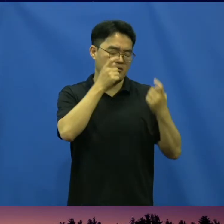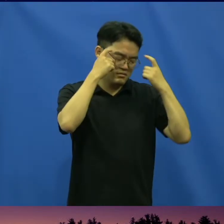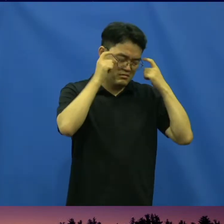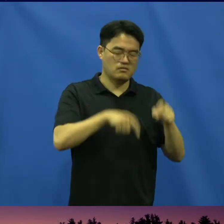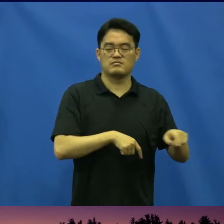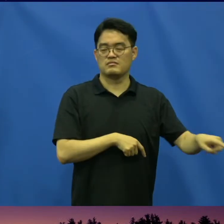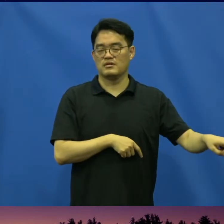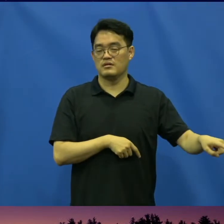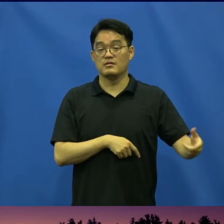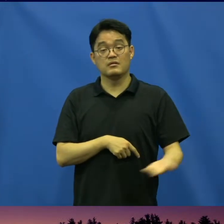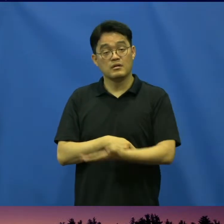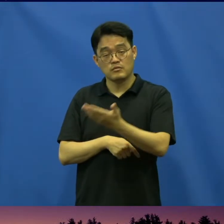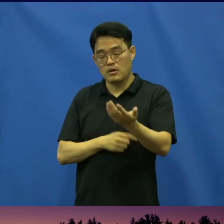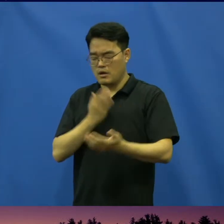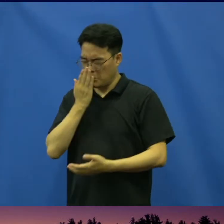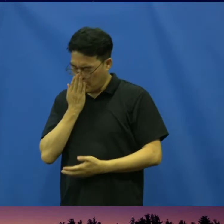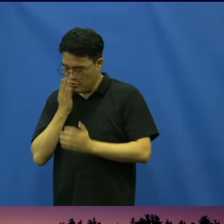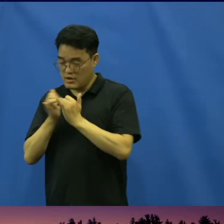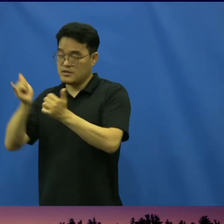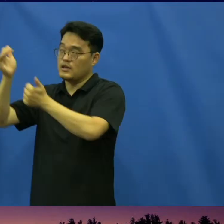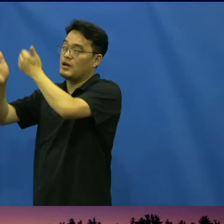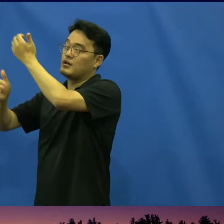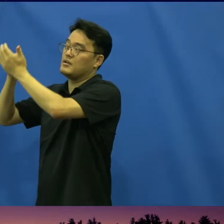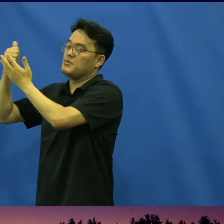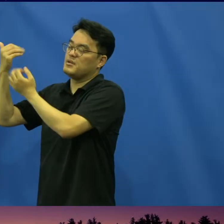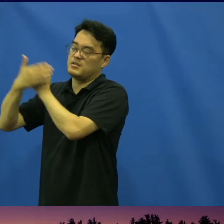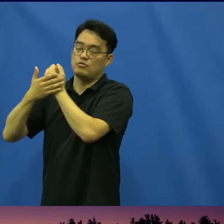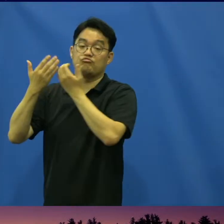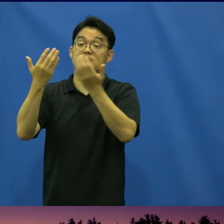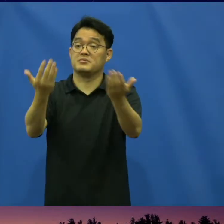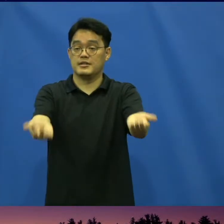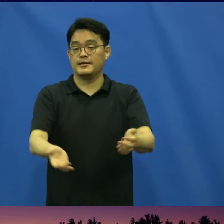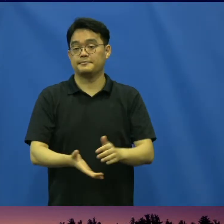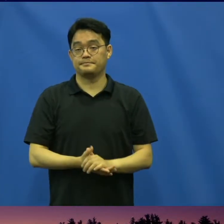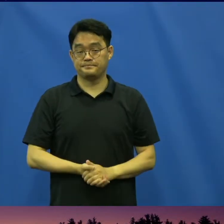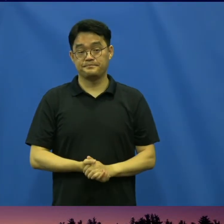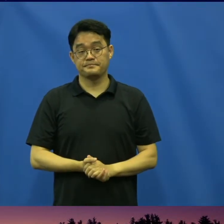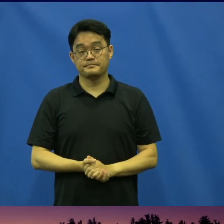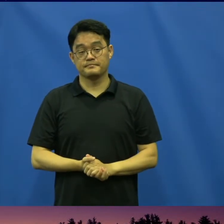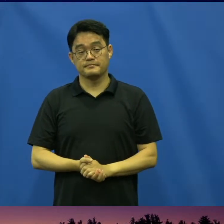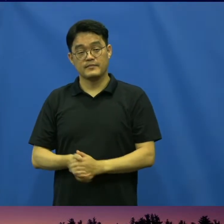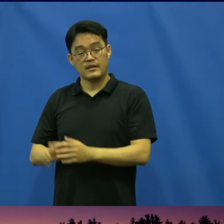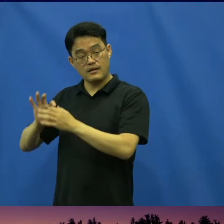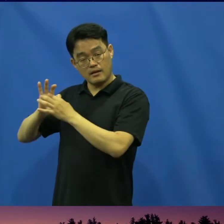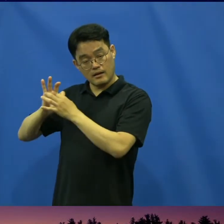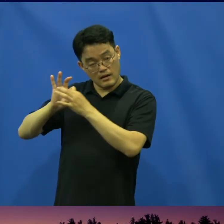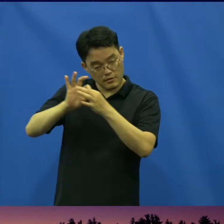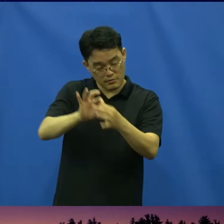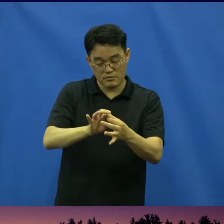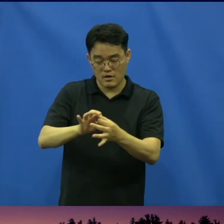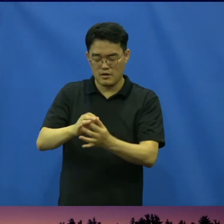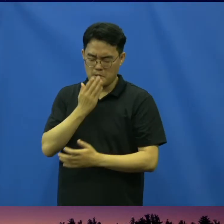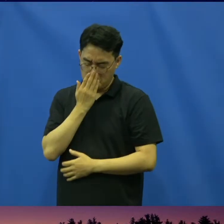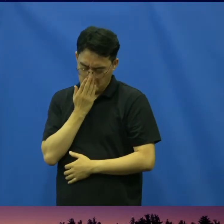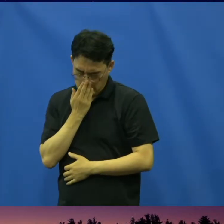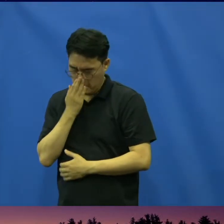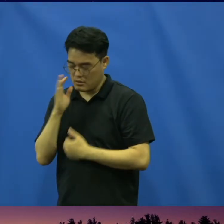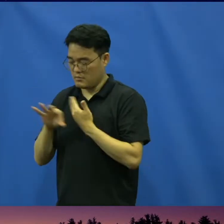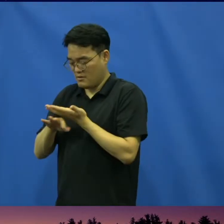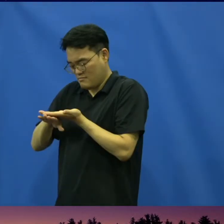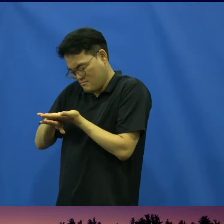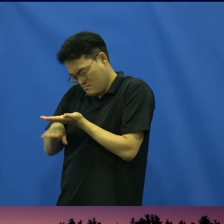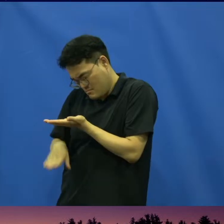겸손한 자에게 은혜를 주시는 거잖아요. 계속 채워지는 거예요. 겸손하면 낮아진